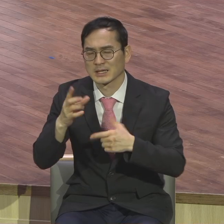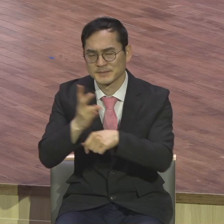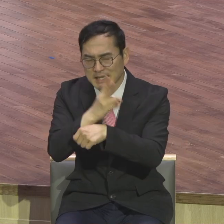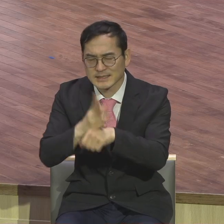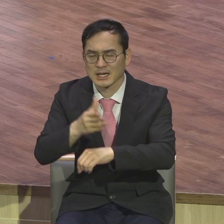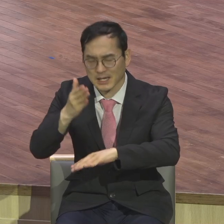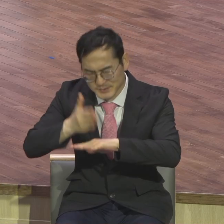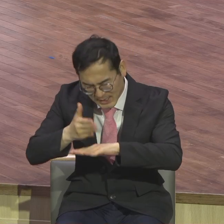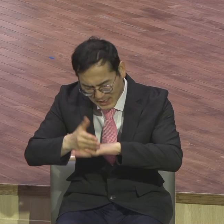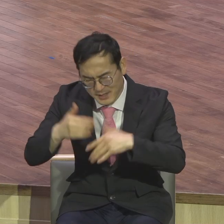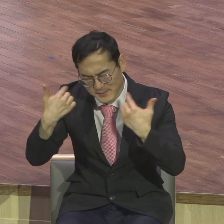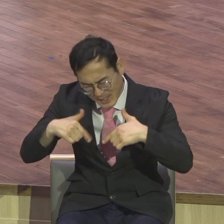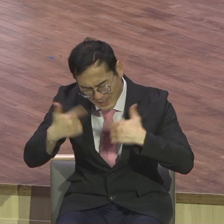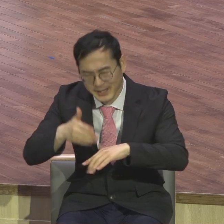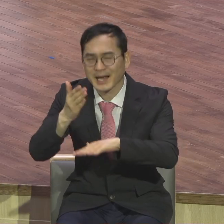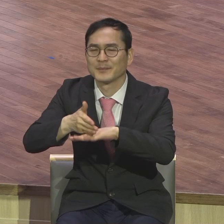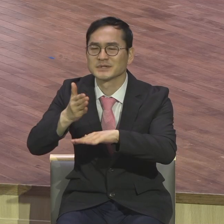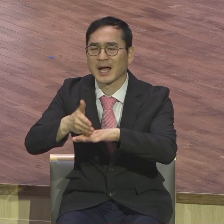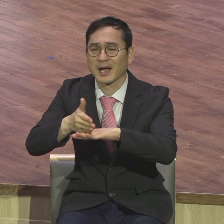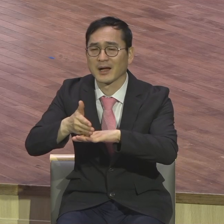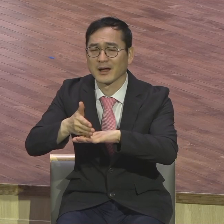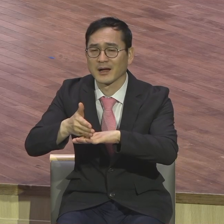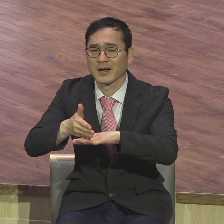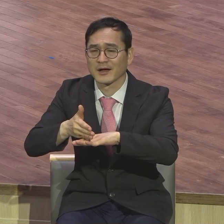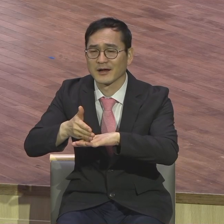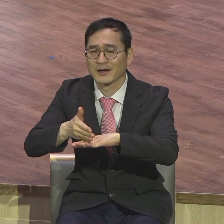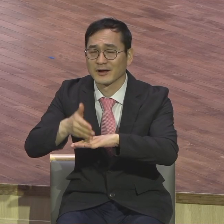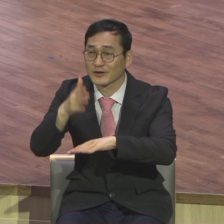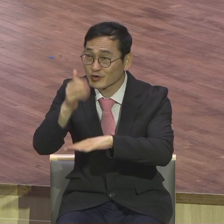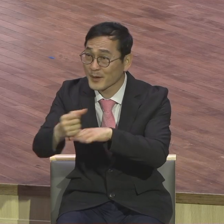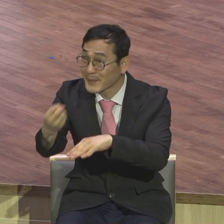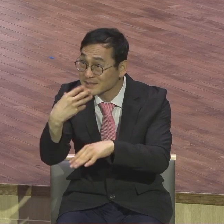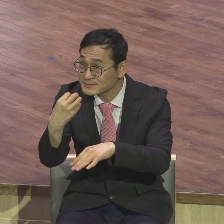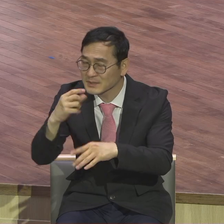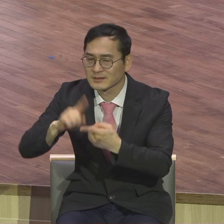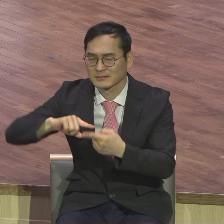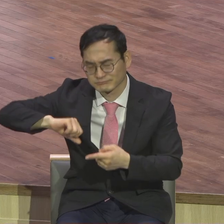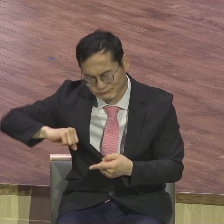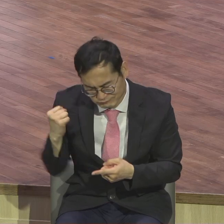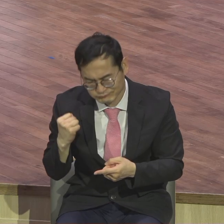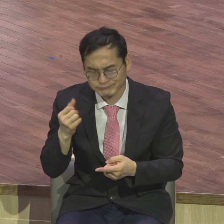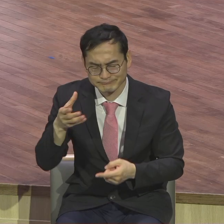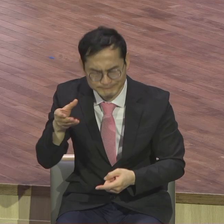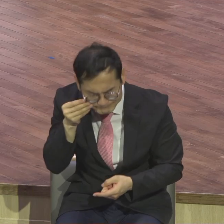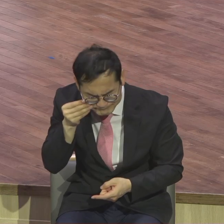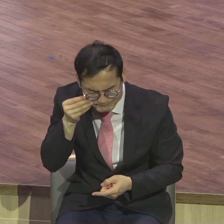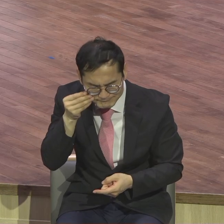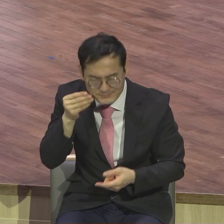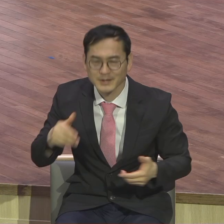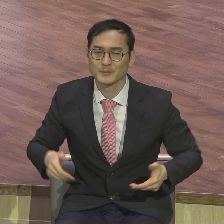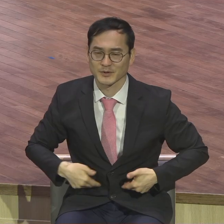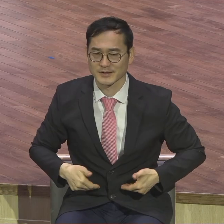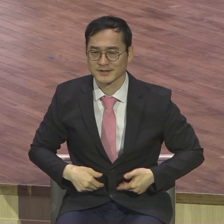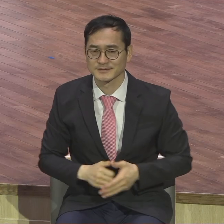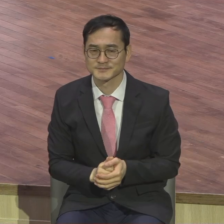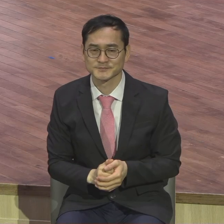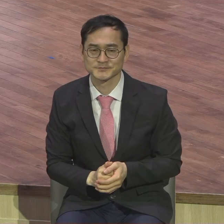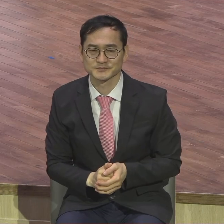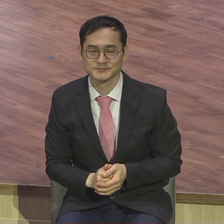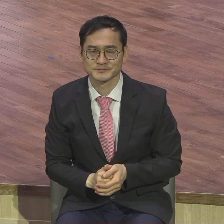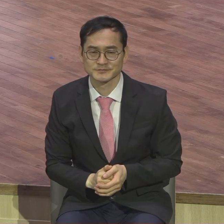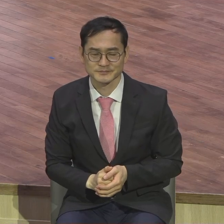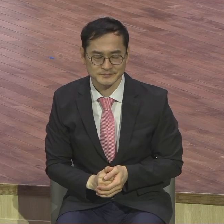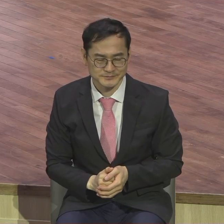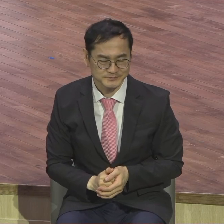그 말씀을 온전히 순종하는 자리에 있어야 한다. 요한복음 14장 15절에 보면